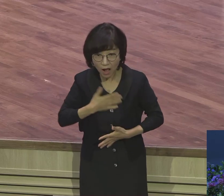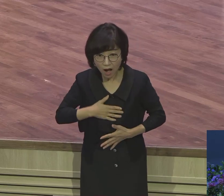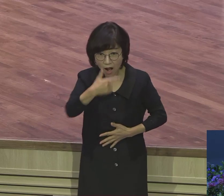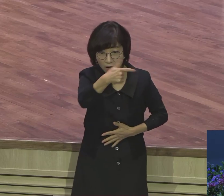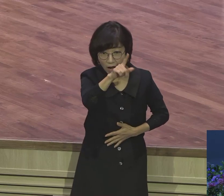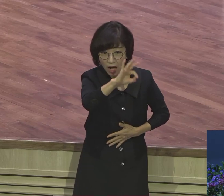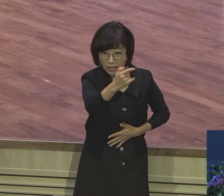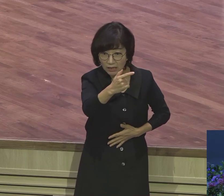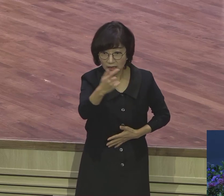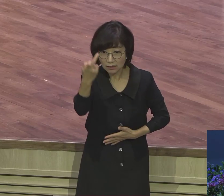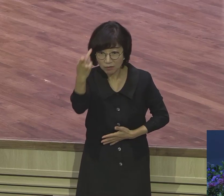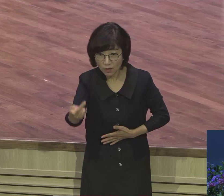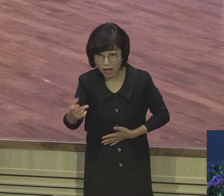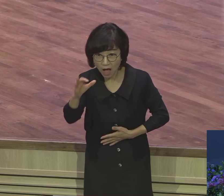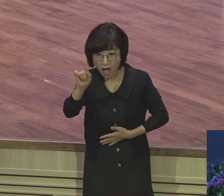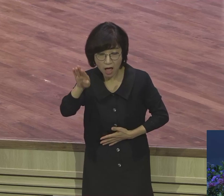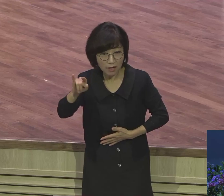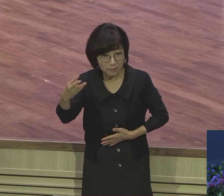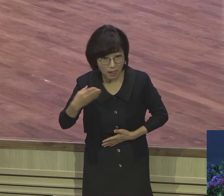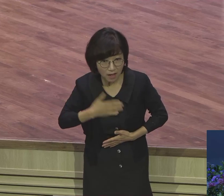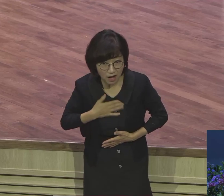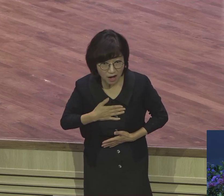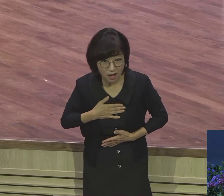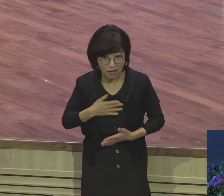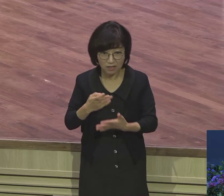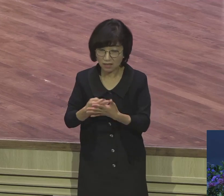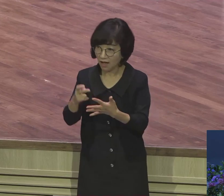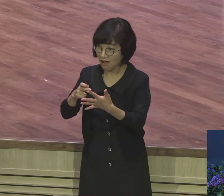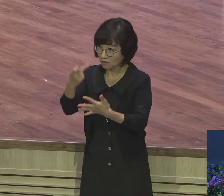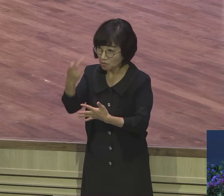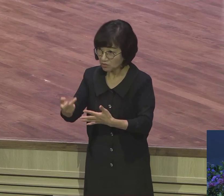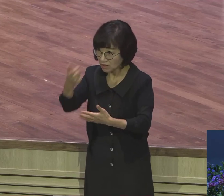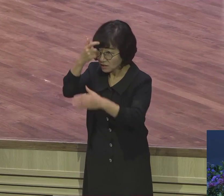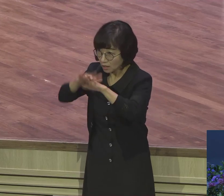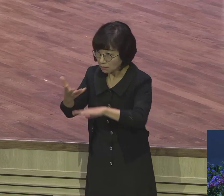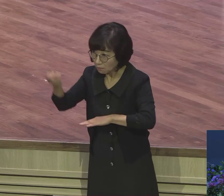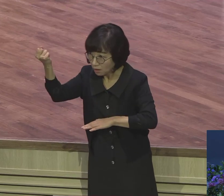아벨 재산 하나님 받고 가인 재산 안 받으니까 가인이 열받친 거요.